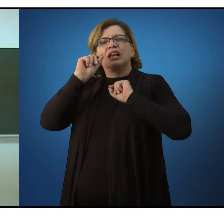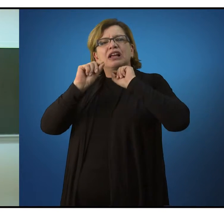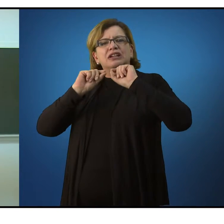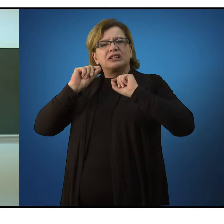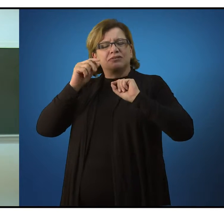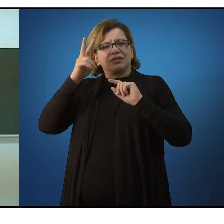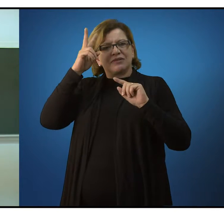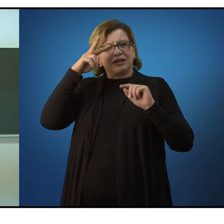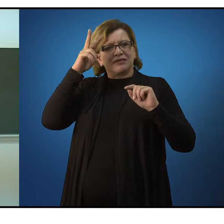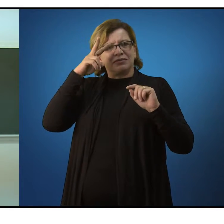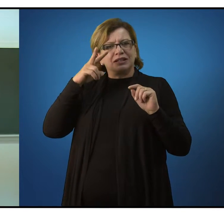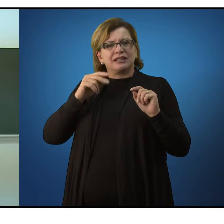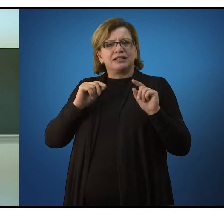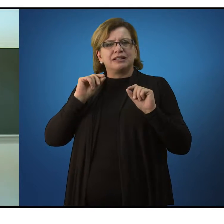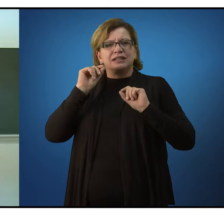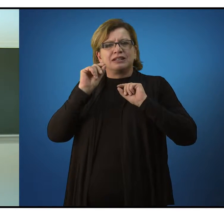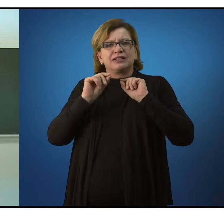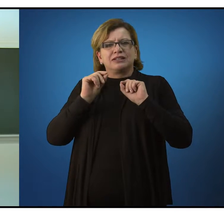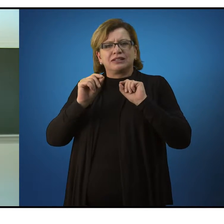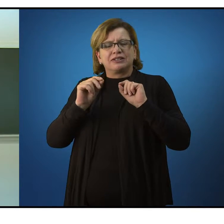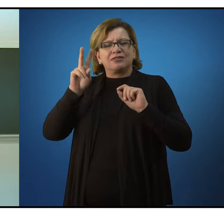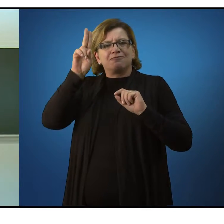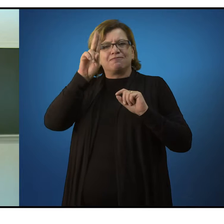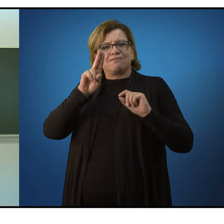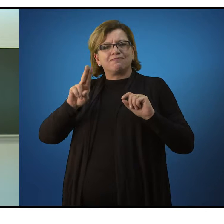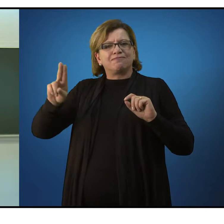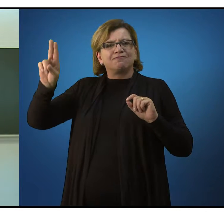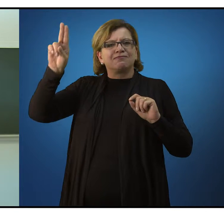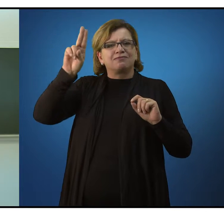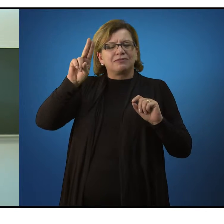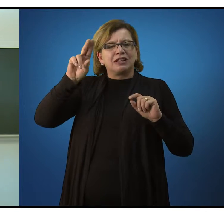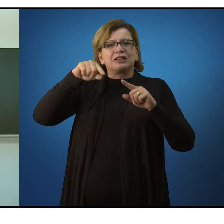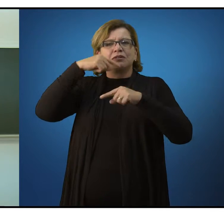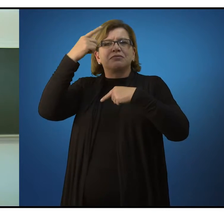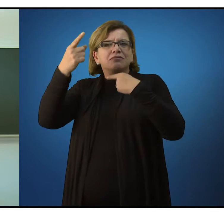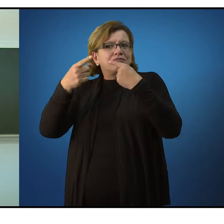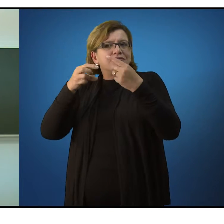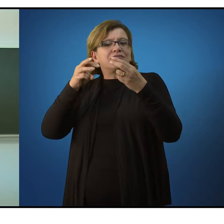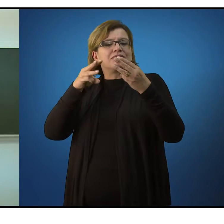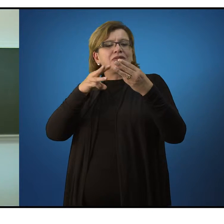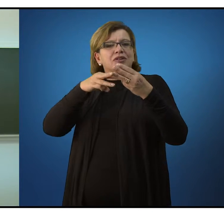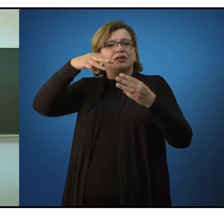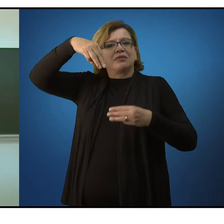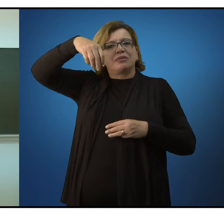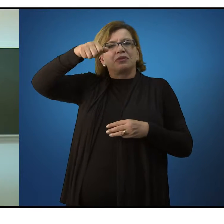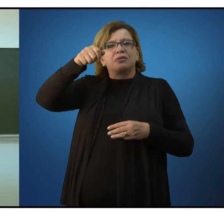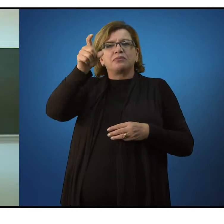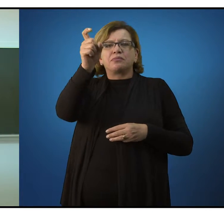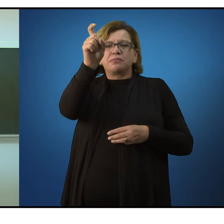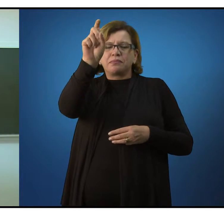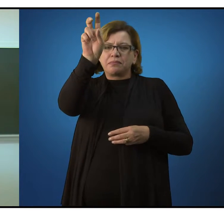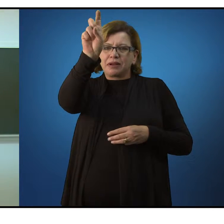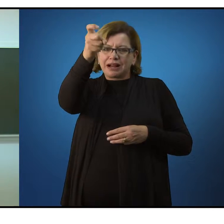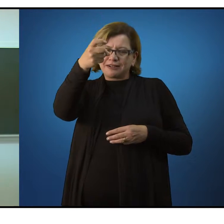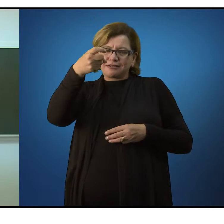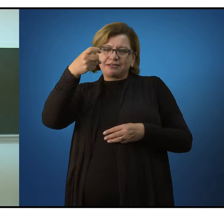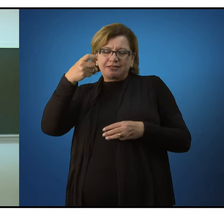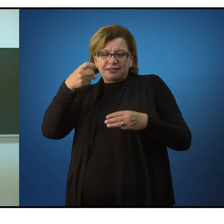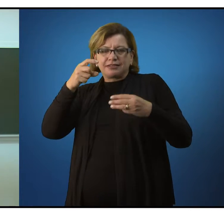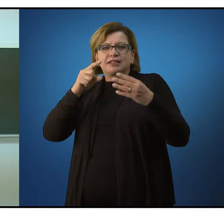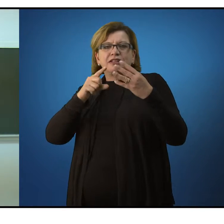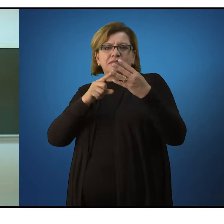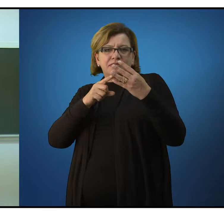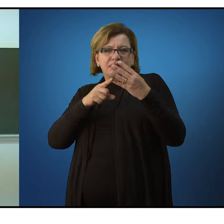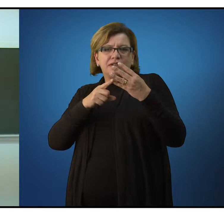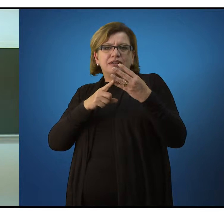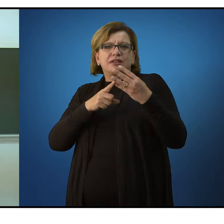só para retomar agora, ela vai ser utilizada por Marx na terceira unidade e pela antropologia marxista na quarta unidade,